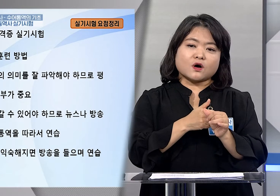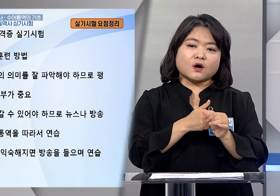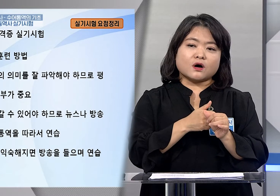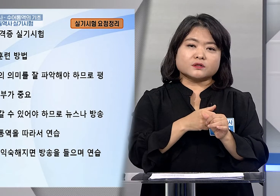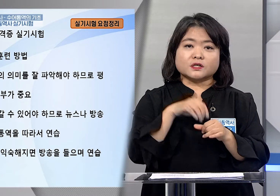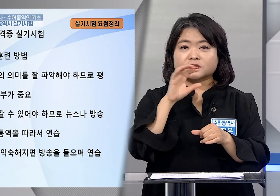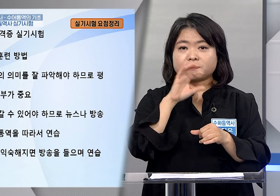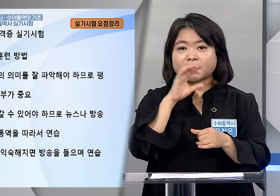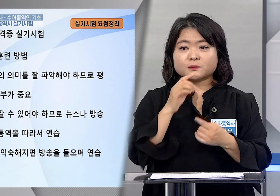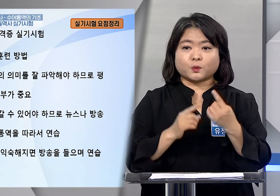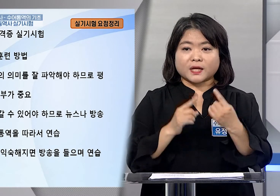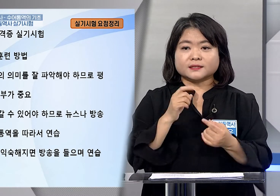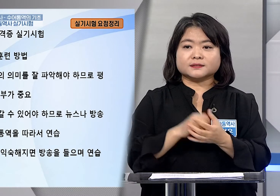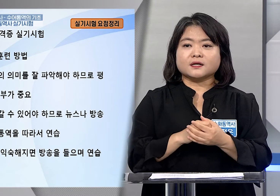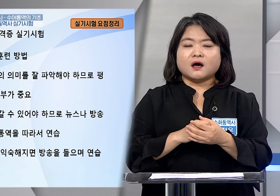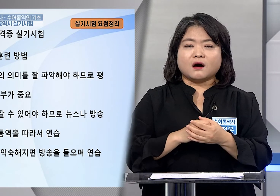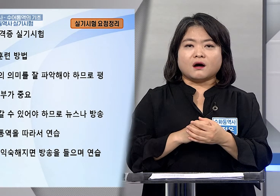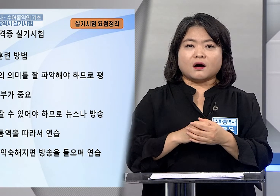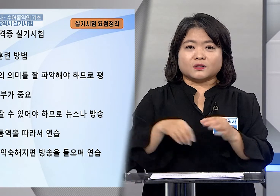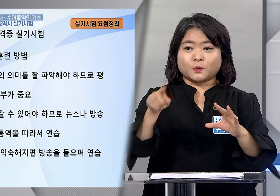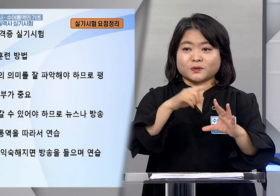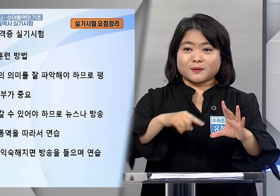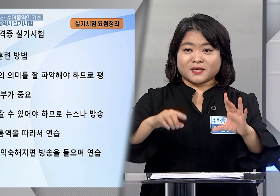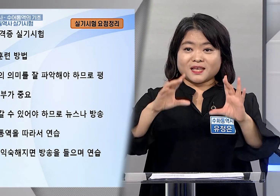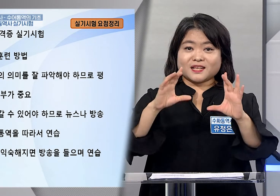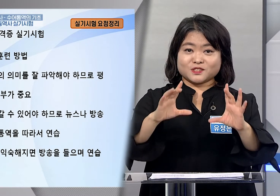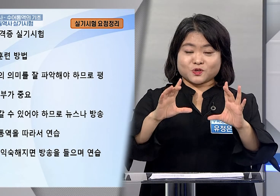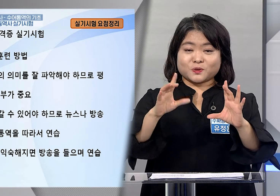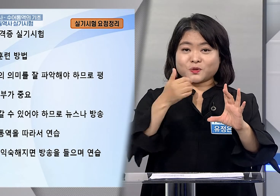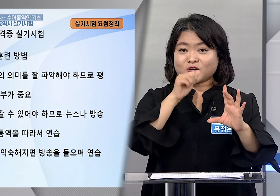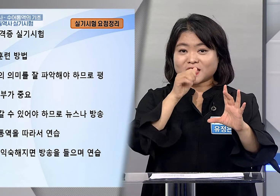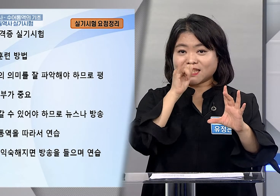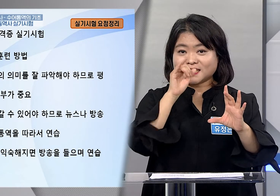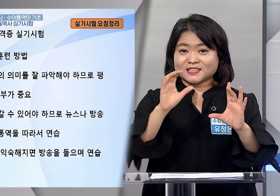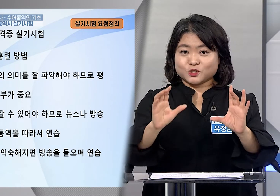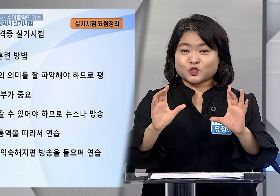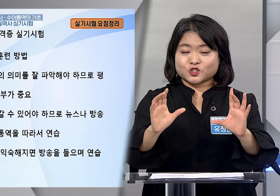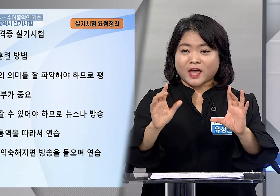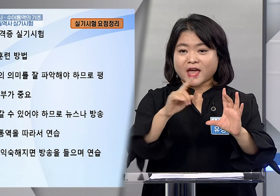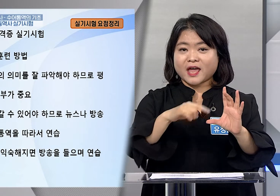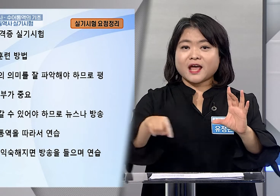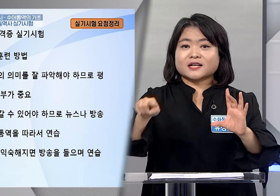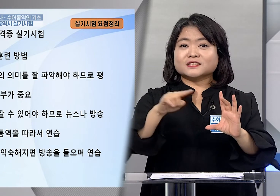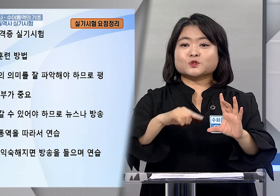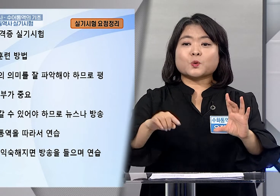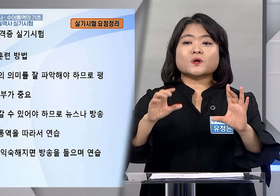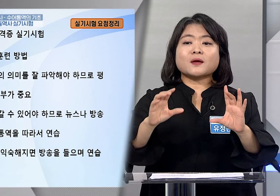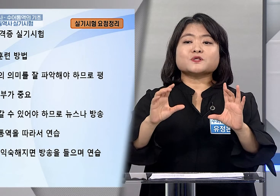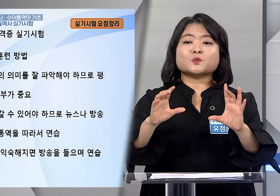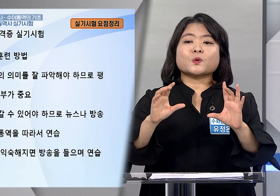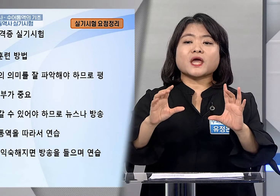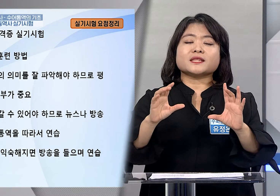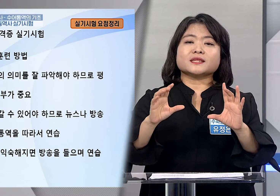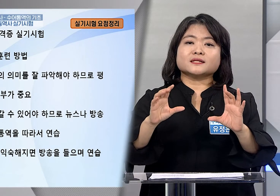따라서 연습하기보다는 동그라미 수화통역이 있는 뉴스에 그 동그라미 속에